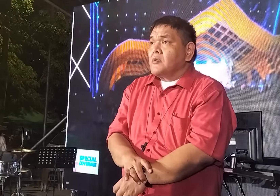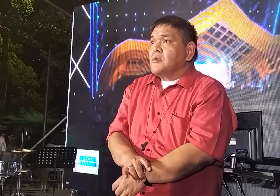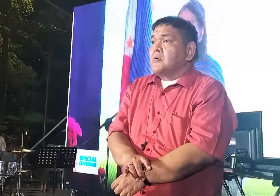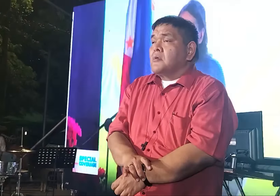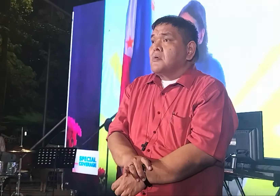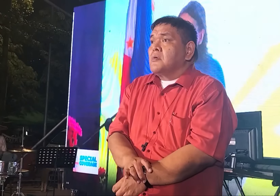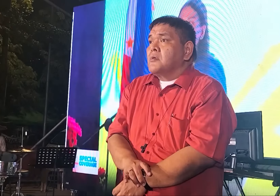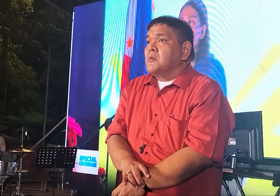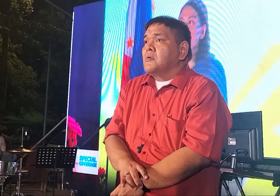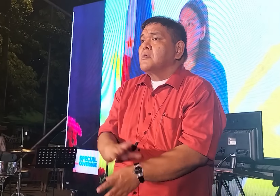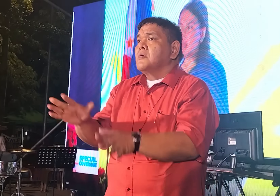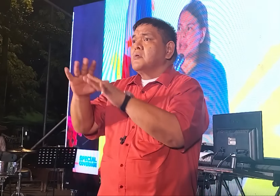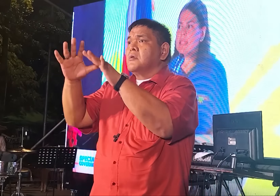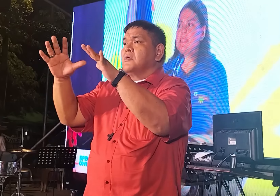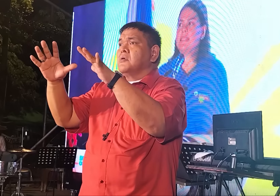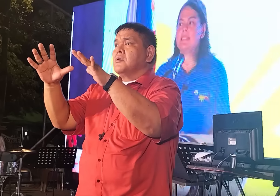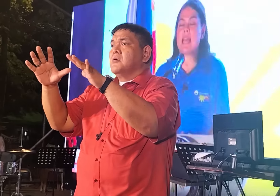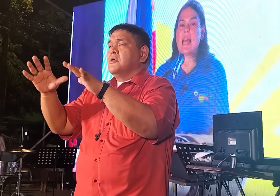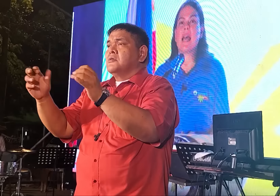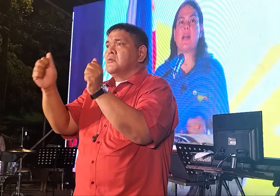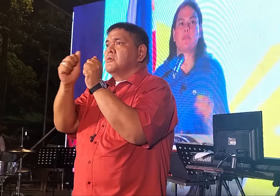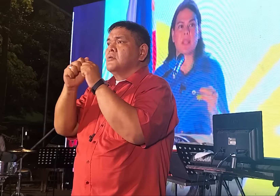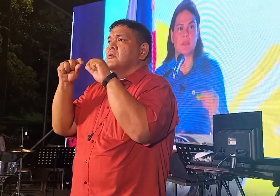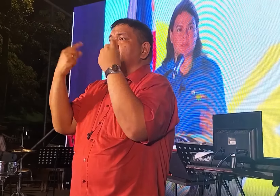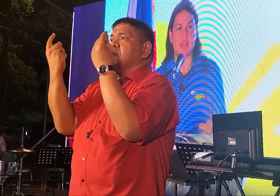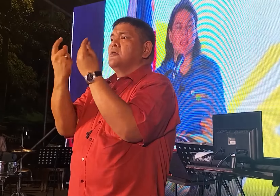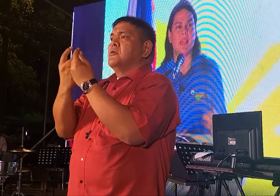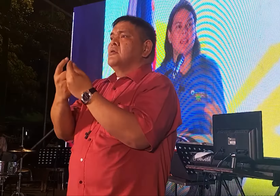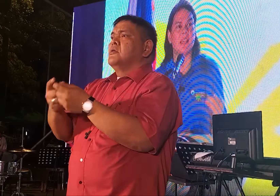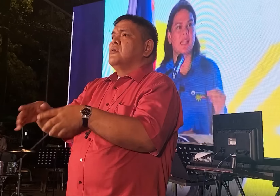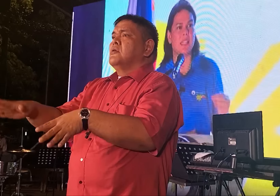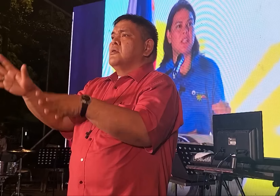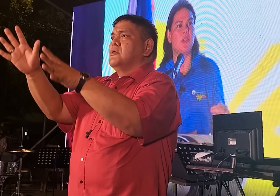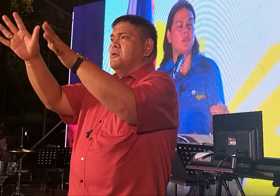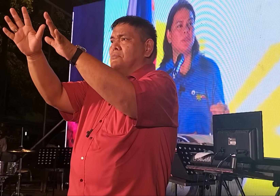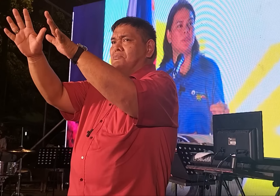Tumulkay ang inamin ng amahan na ang pinamin.